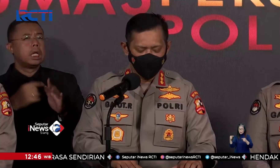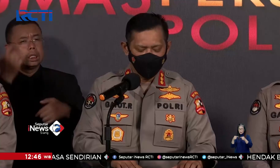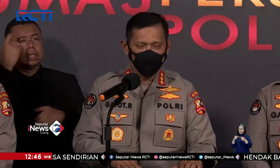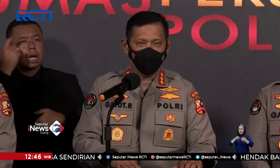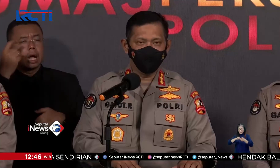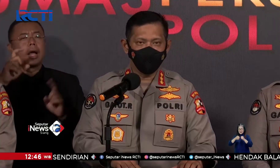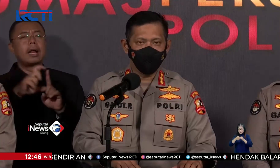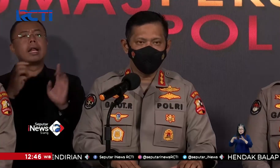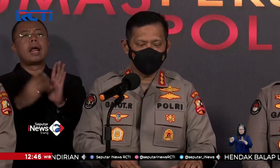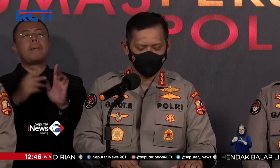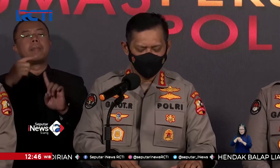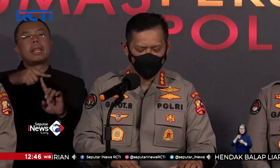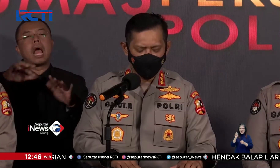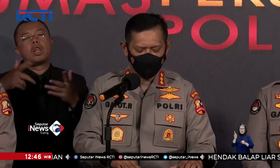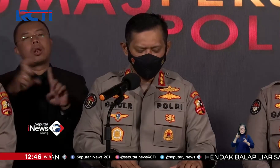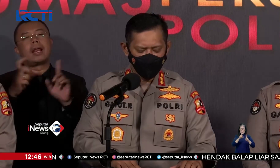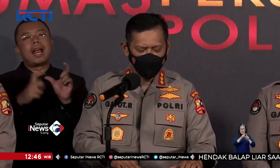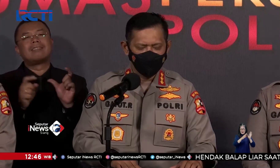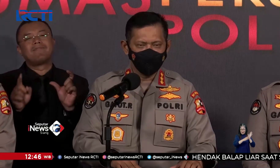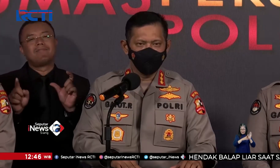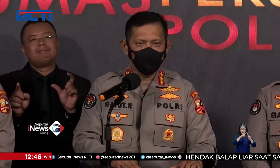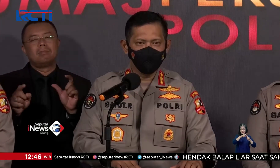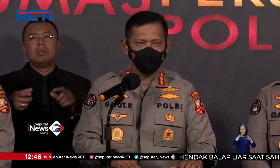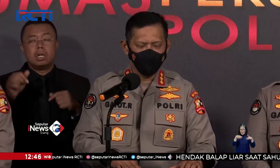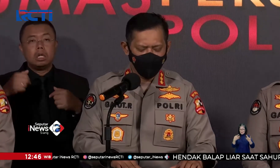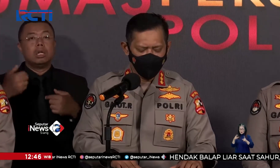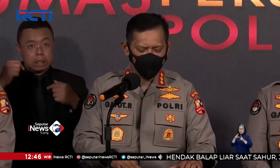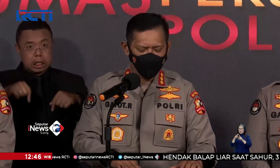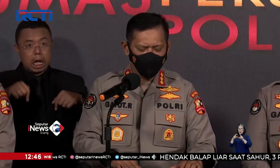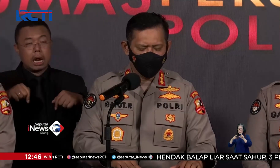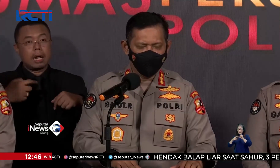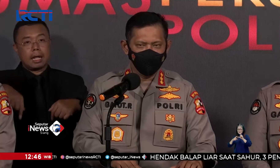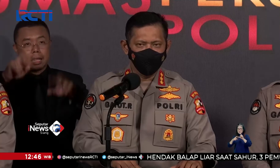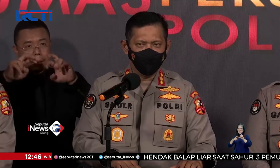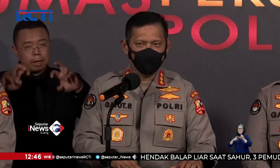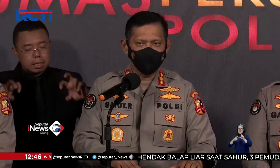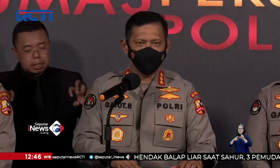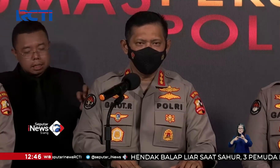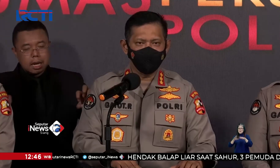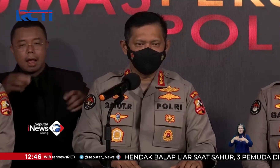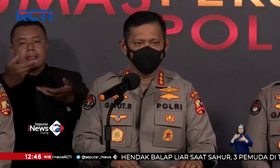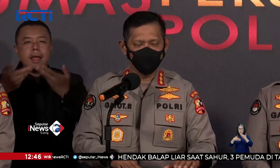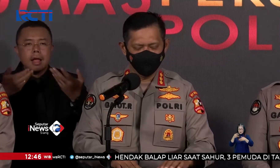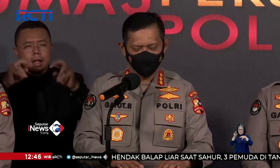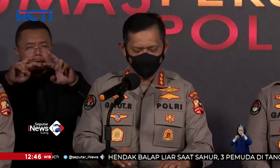tersangka DMT alias DS sedang dilakukan penyelidikan intensif.